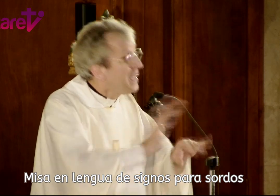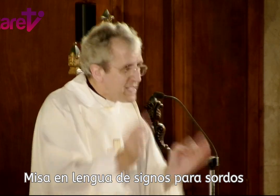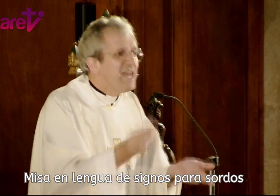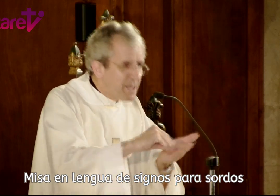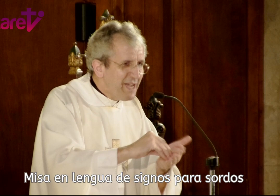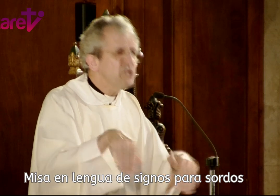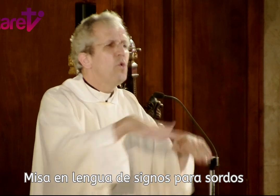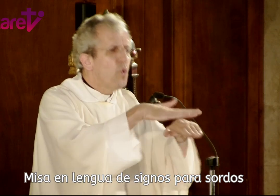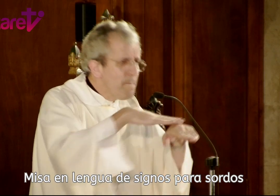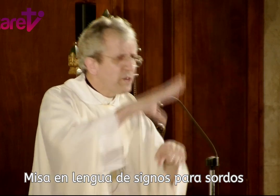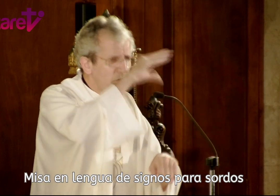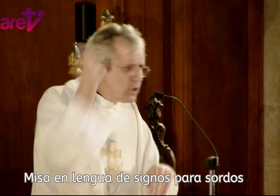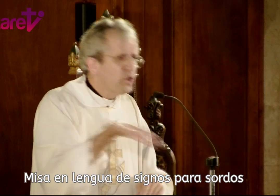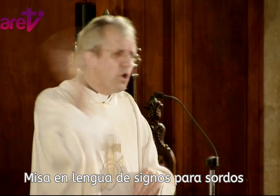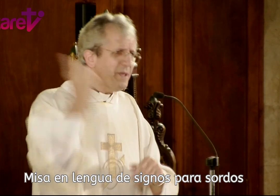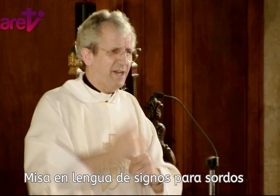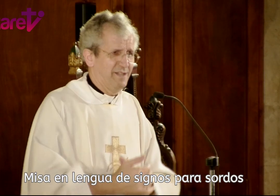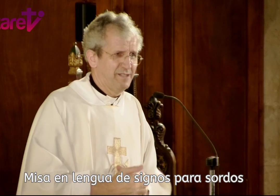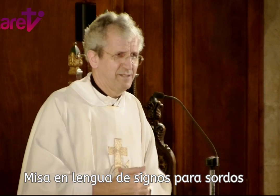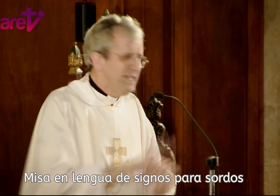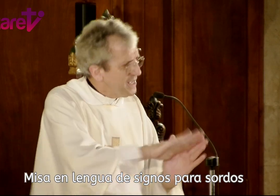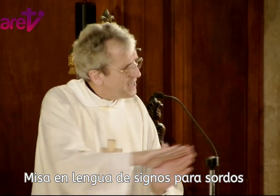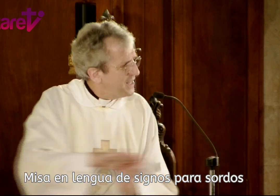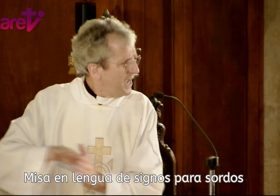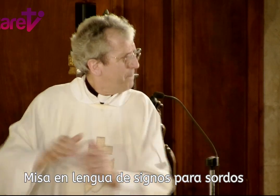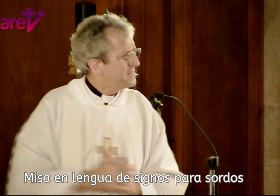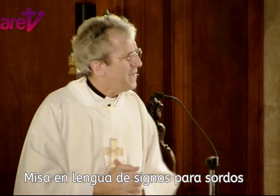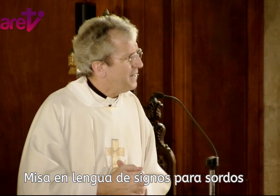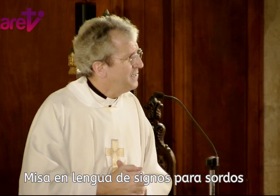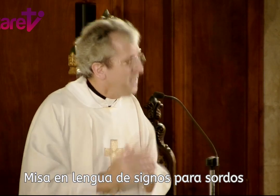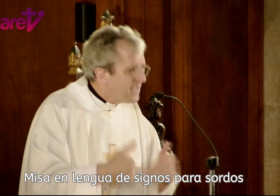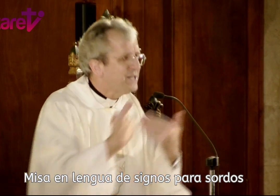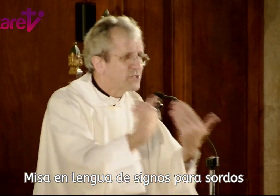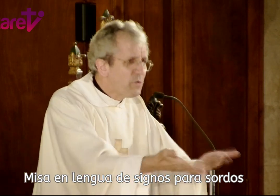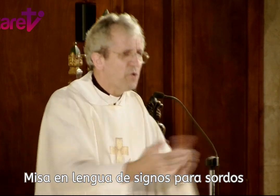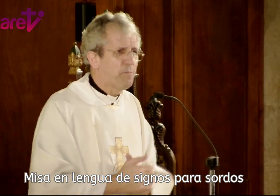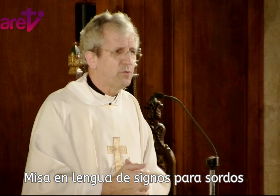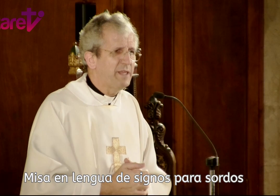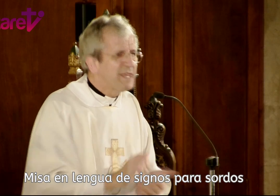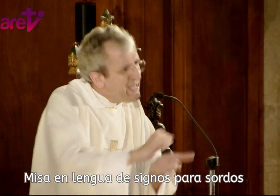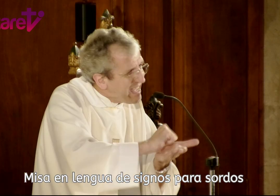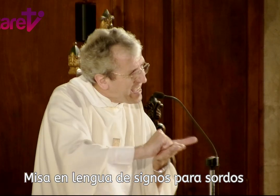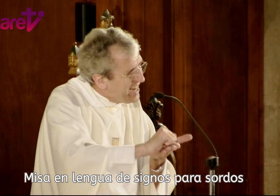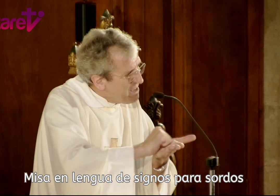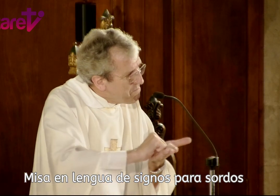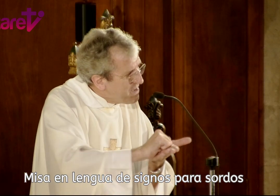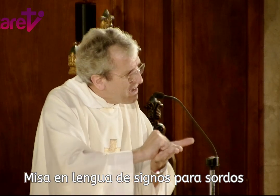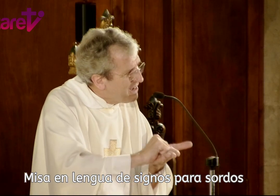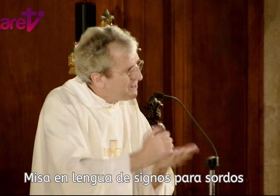Y además un perdón que olvida y que deja pasar y que nos da una nueva oportunidad y que limpia